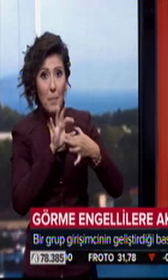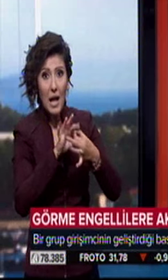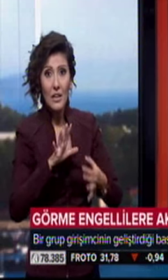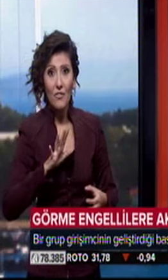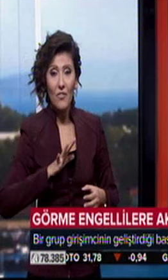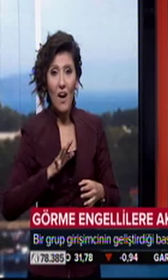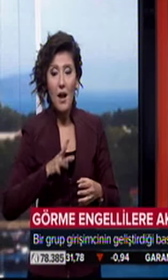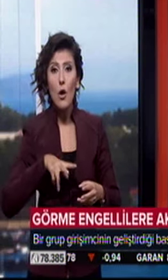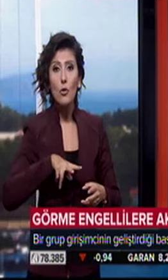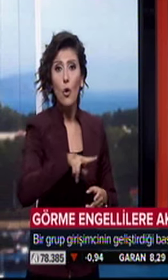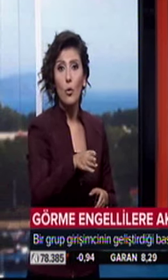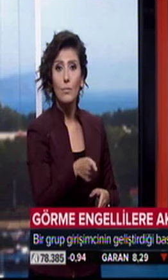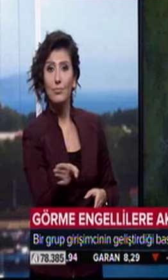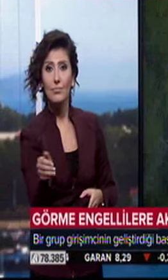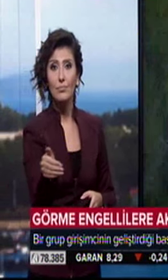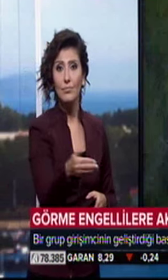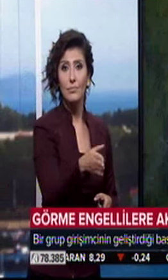navigasyon özelliği taşıyor.